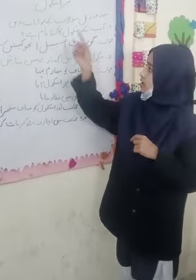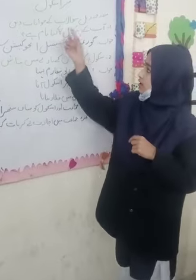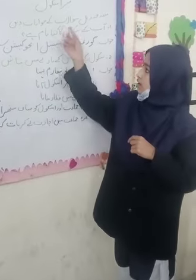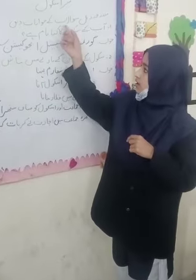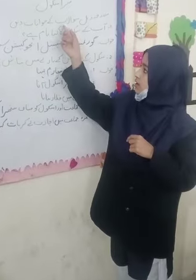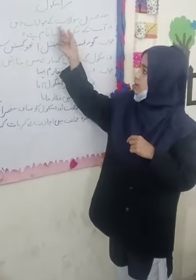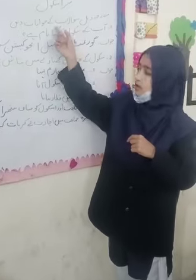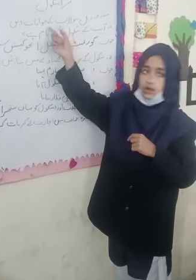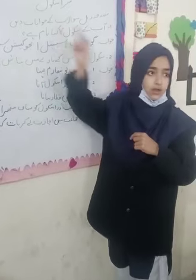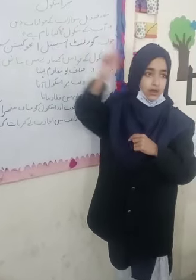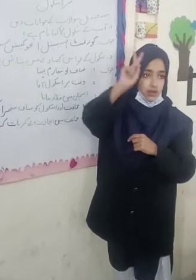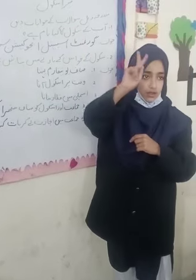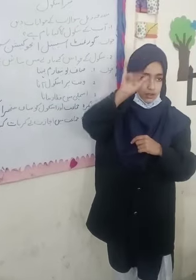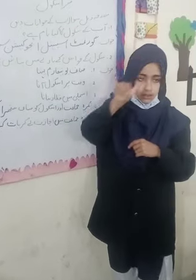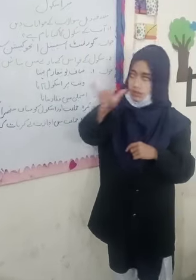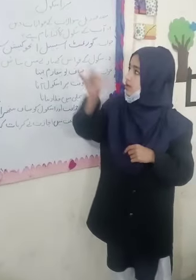सवालात के